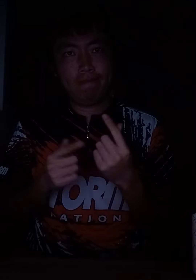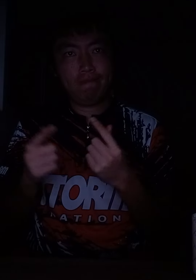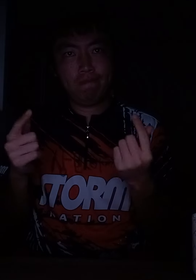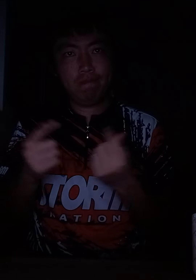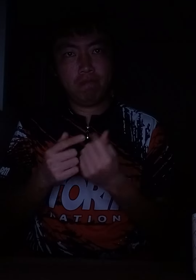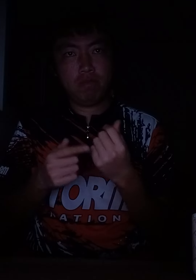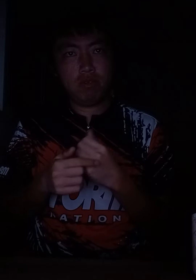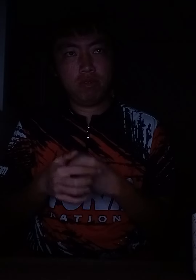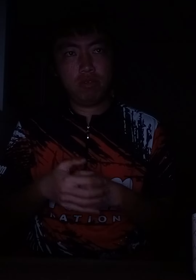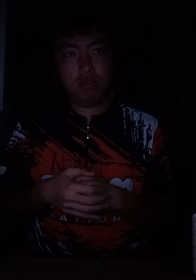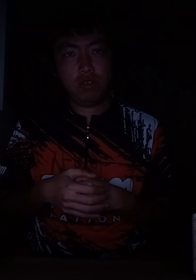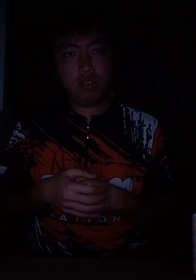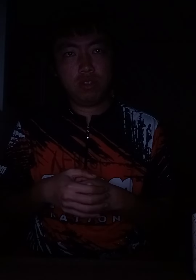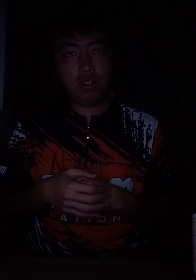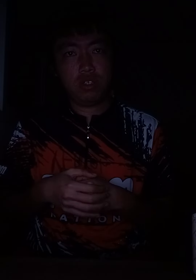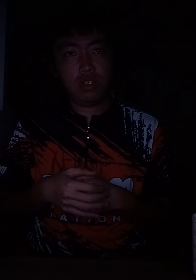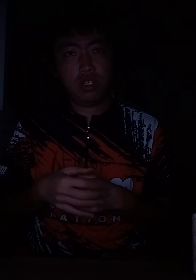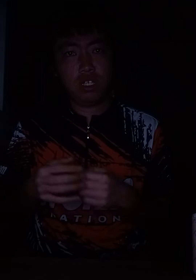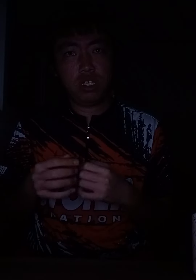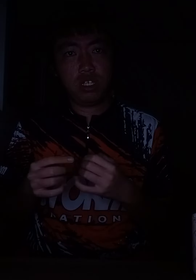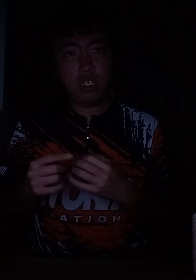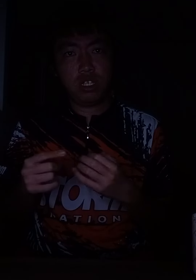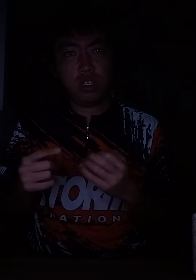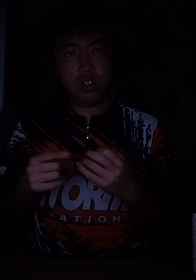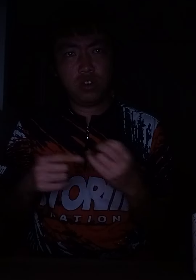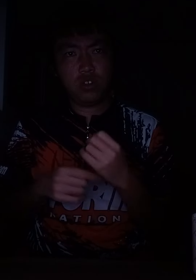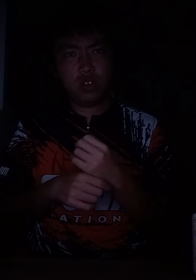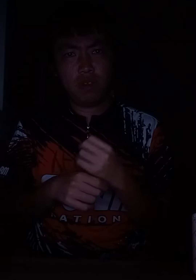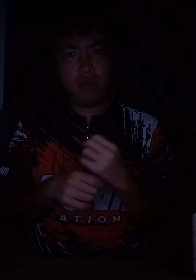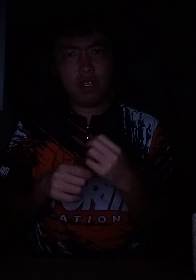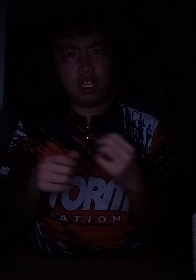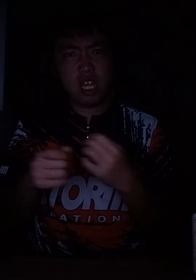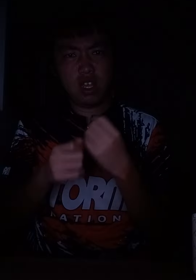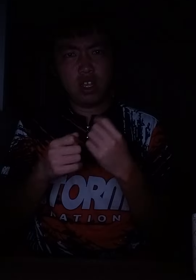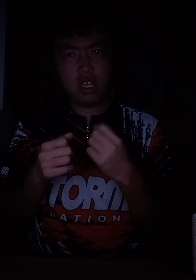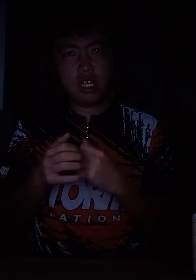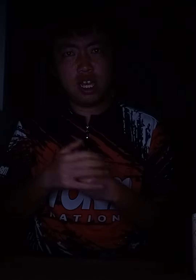치시더라고요. 신고를 받고 출동한 경찰에게도 막무가내로 행동하던 A씨.